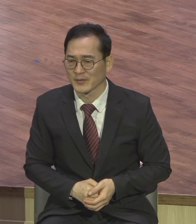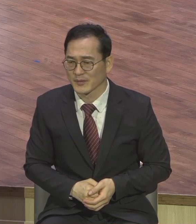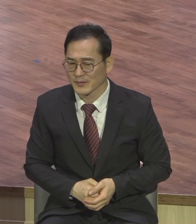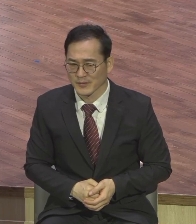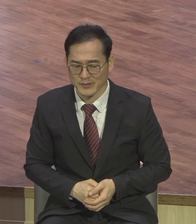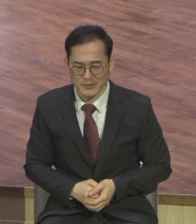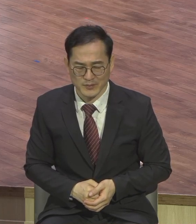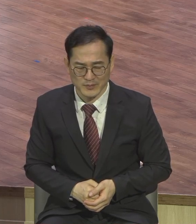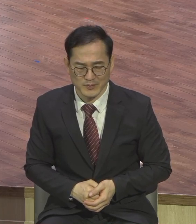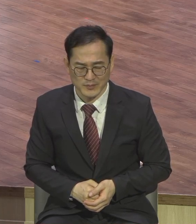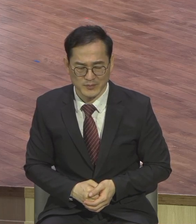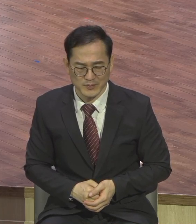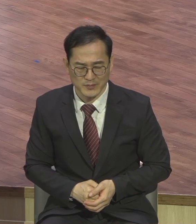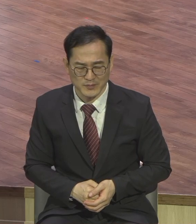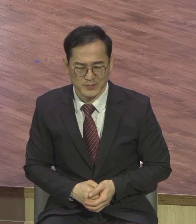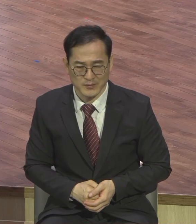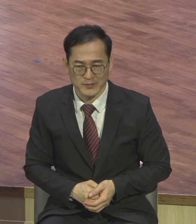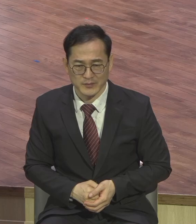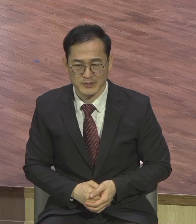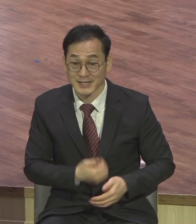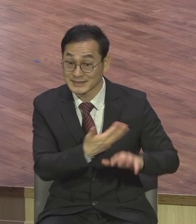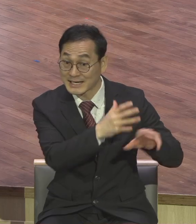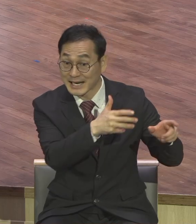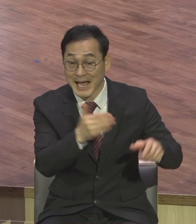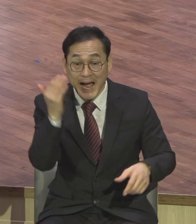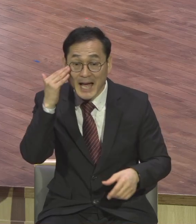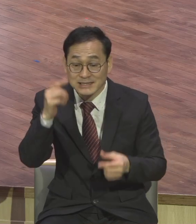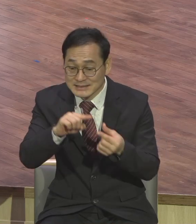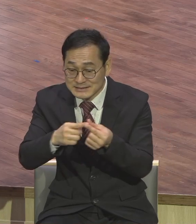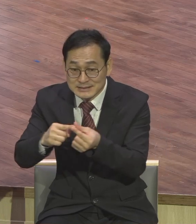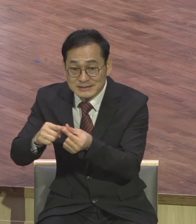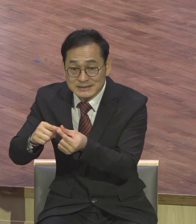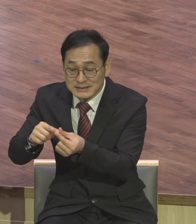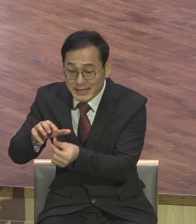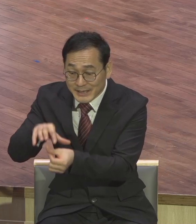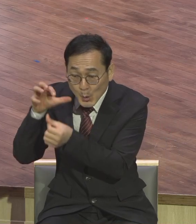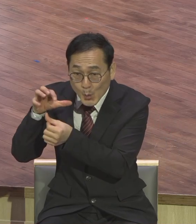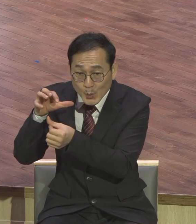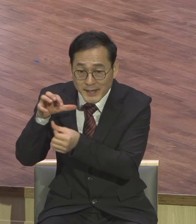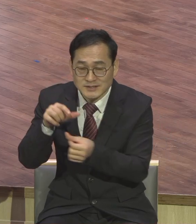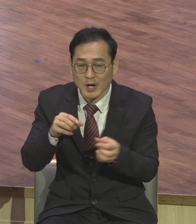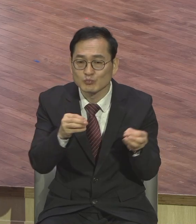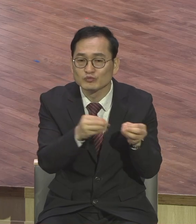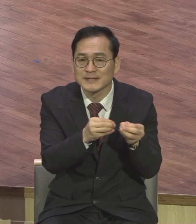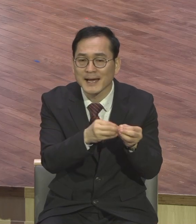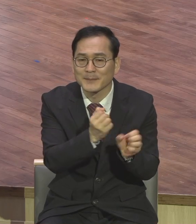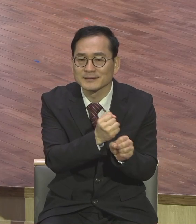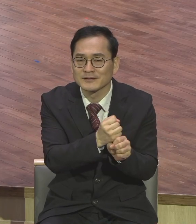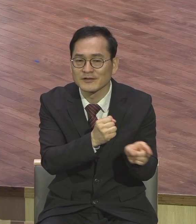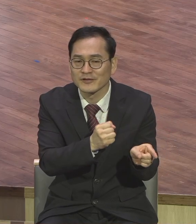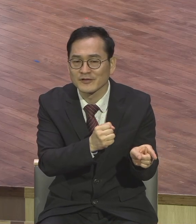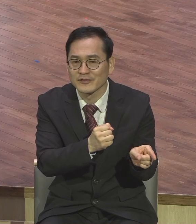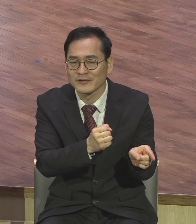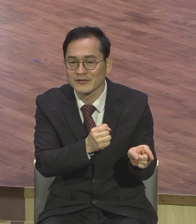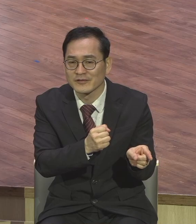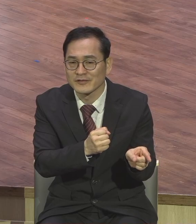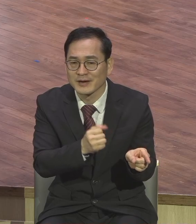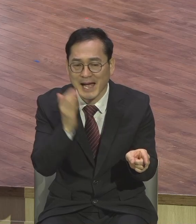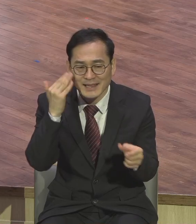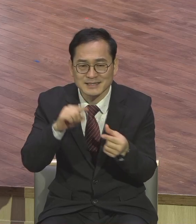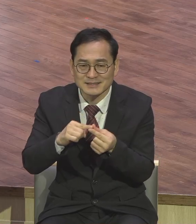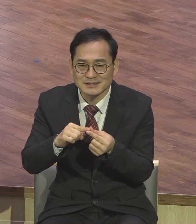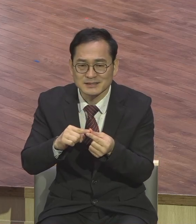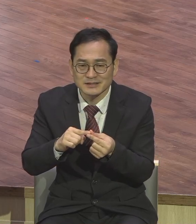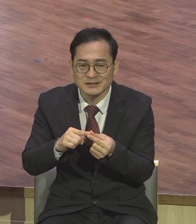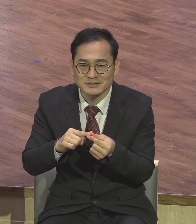만든 인도네시아 그런 종족도 있어요. 전 세계가 난립니다 한국 때문에. BTS도 그렇지만은 이번